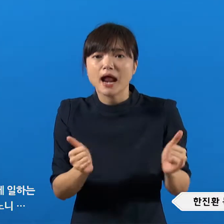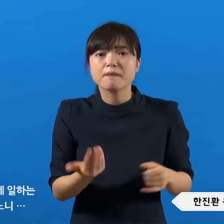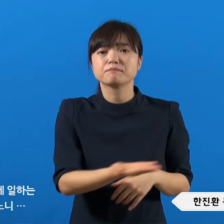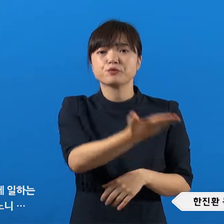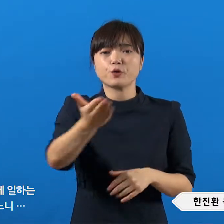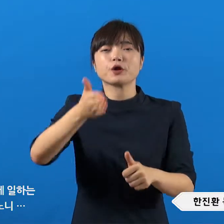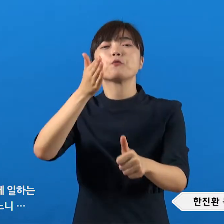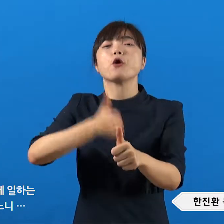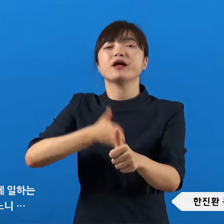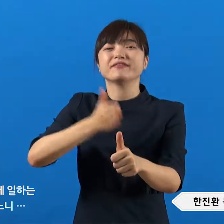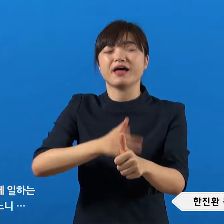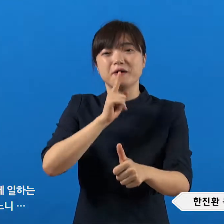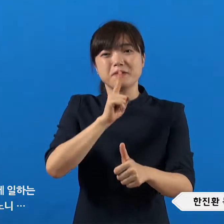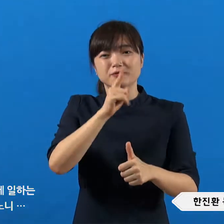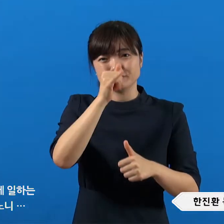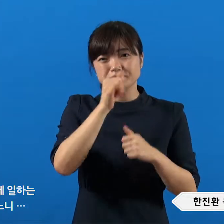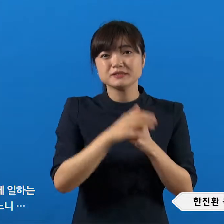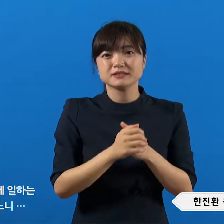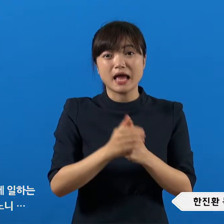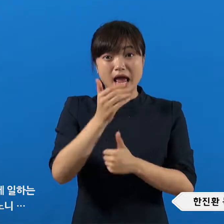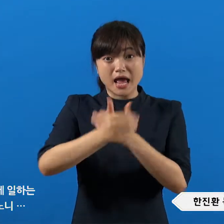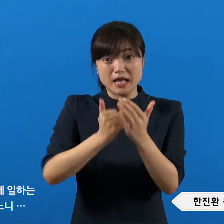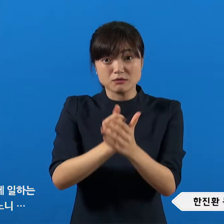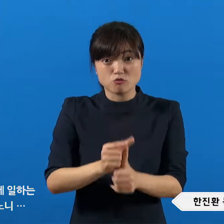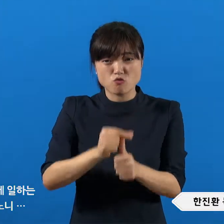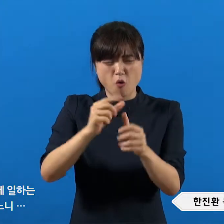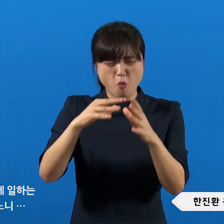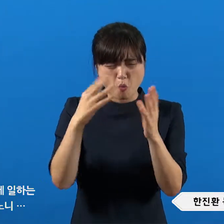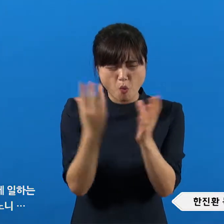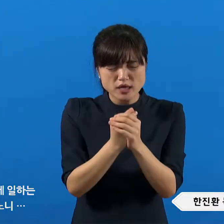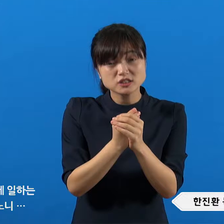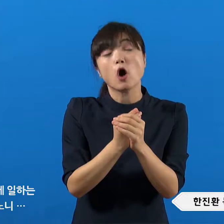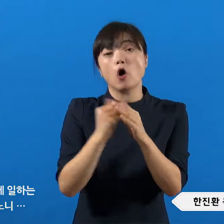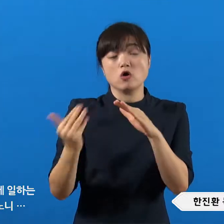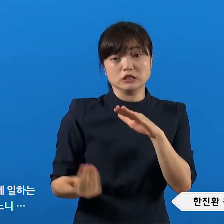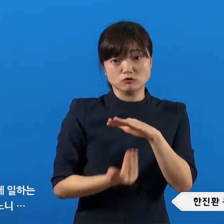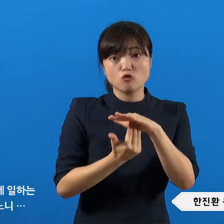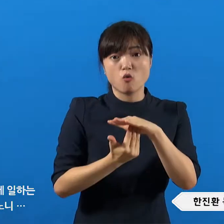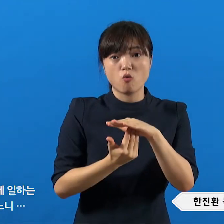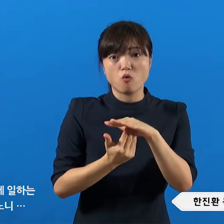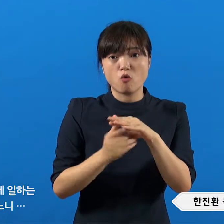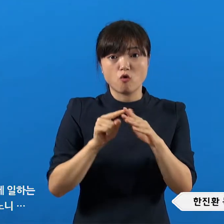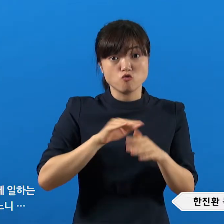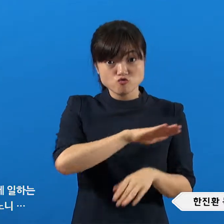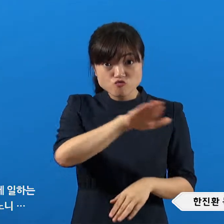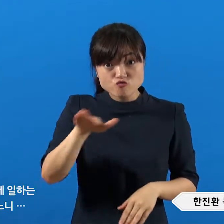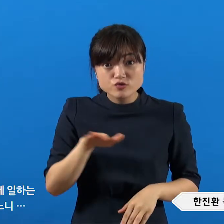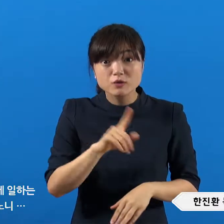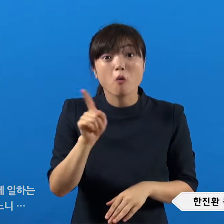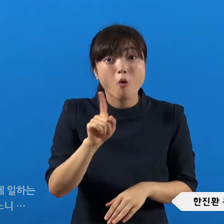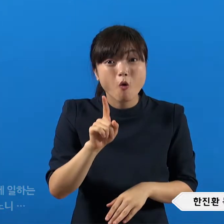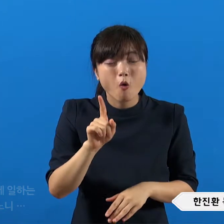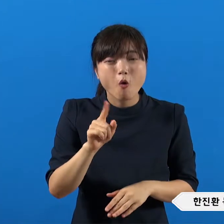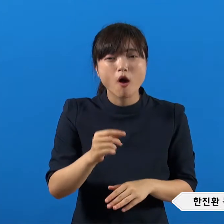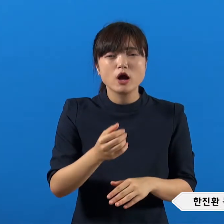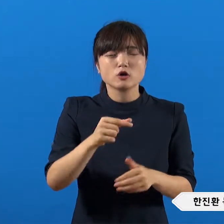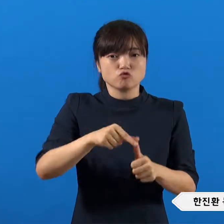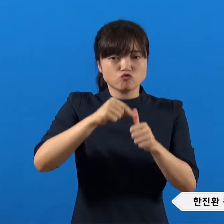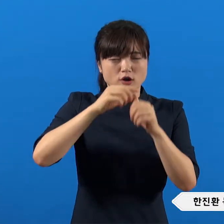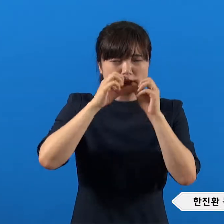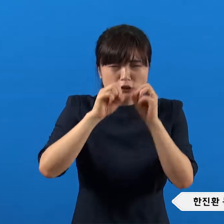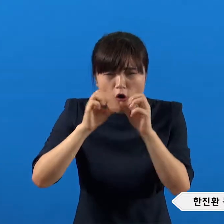너희를 권하노니, 하나님은 구원을 완성해 주셨고 이제 우리는 또 그 구원을